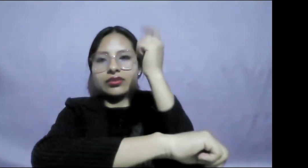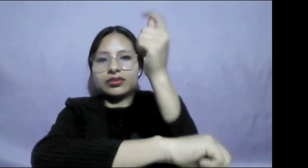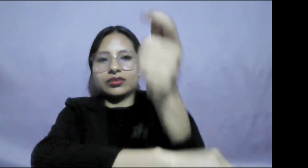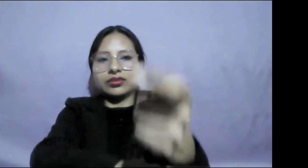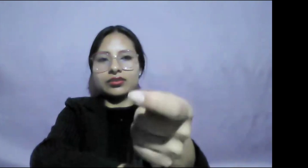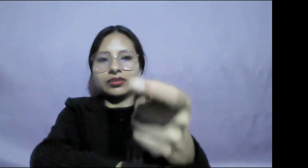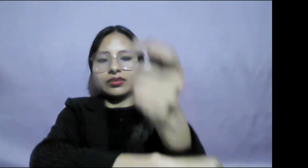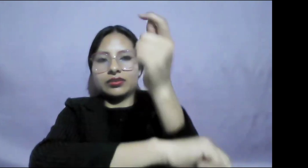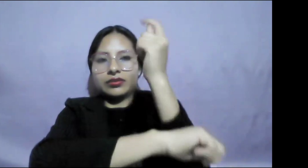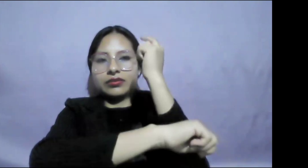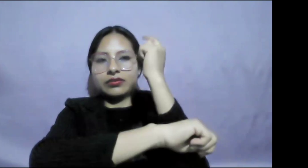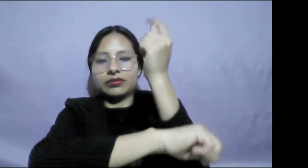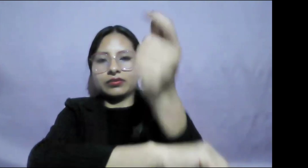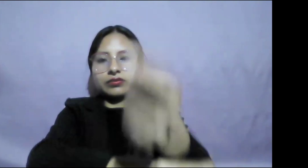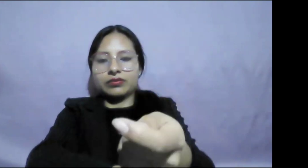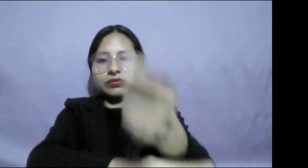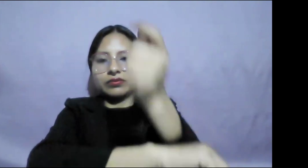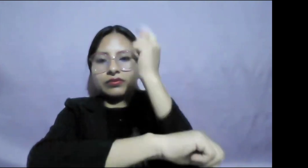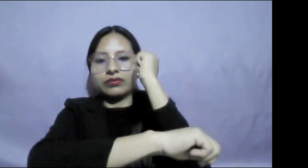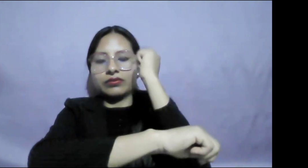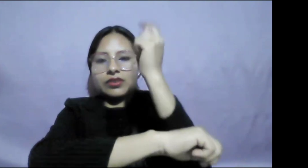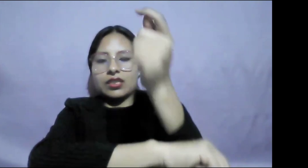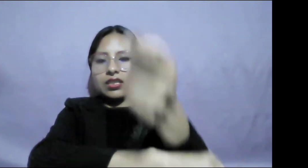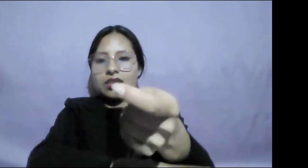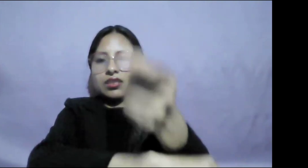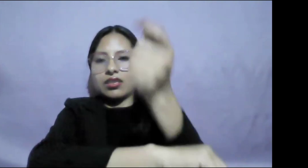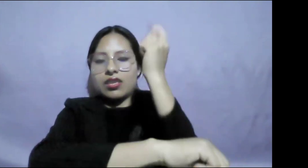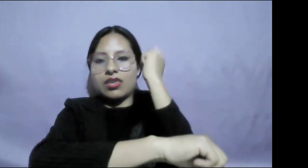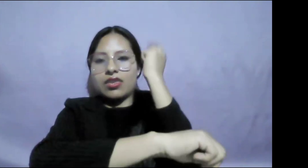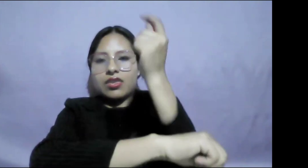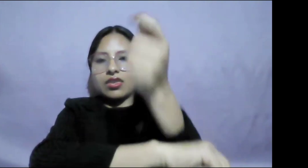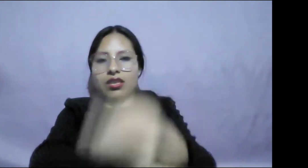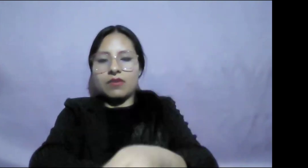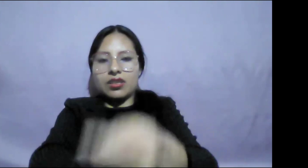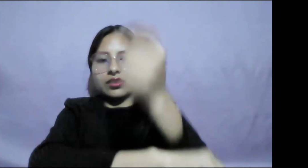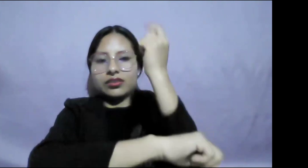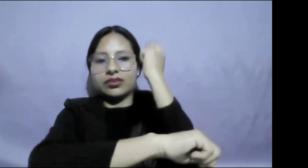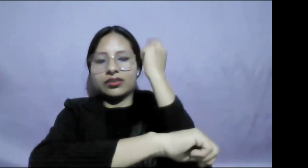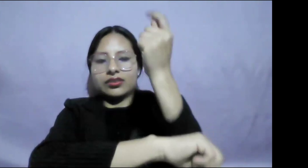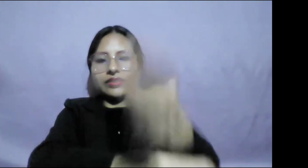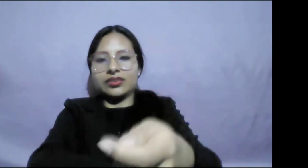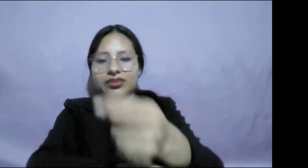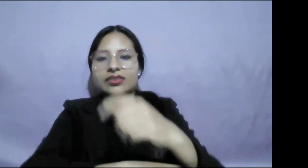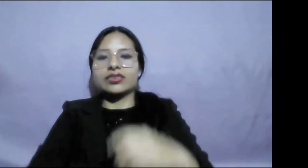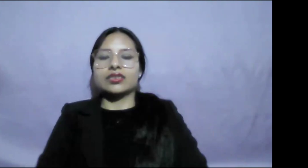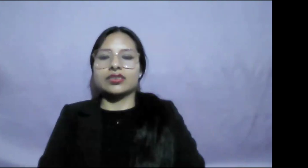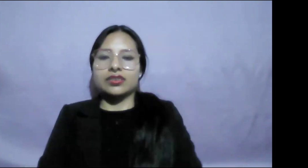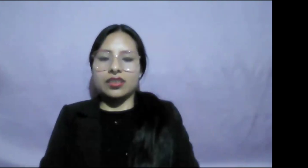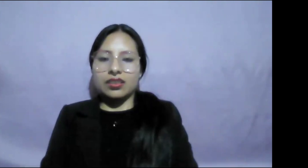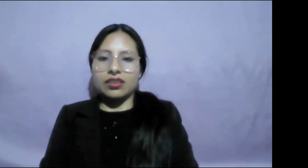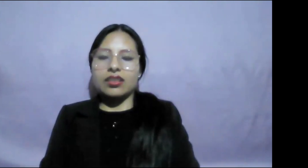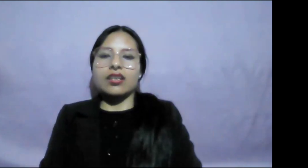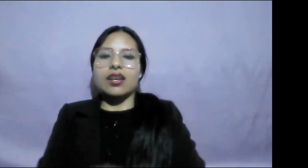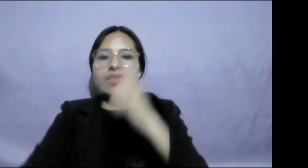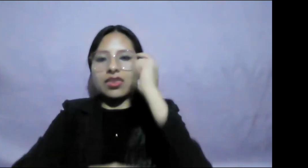refinería talara talara Ajá muy bien